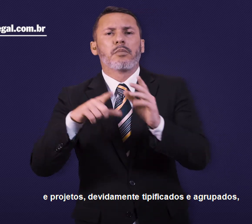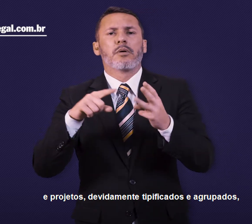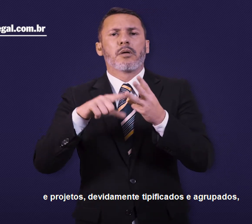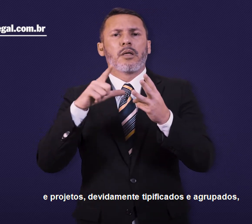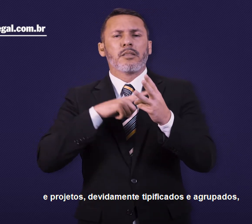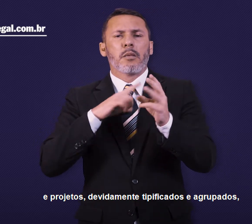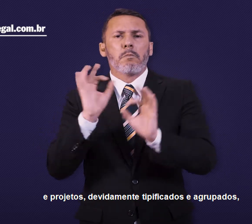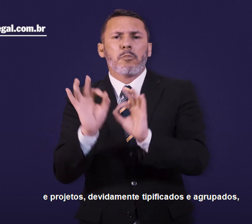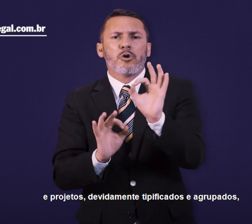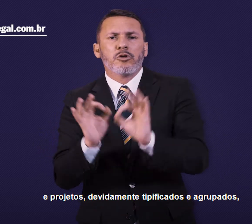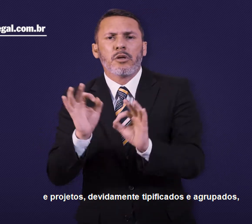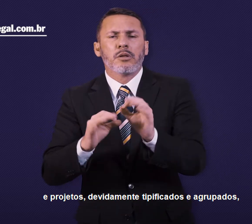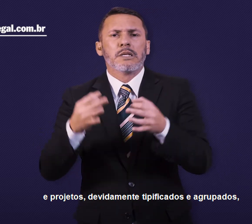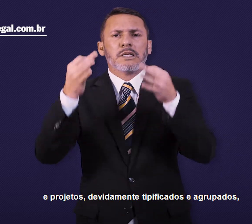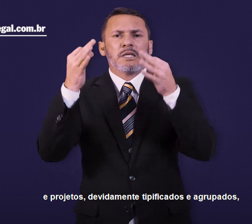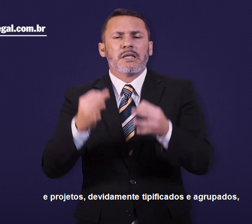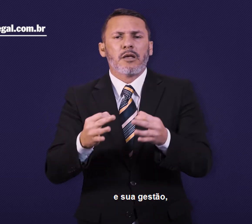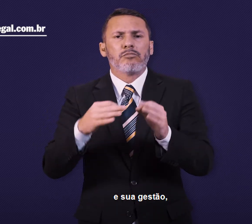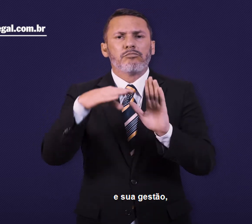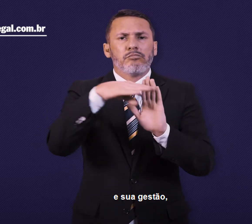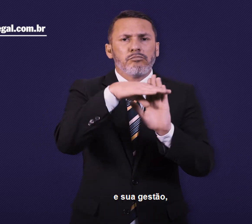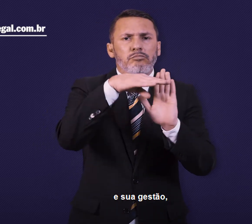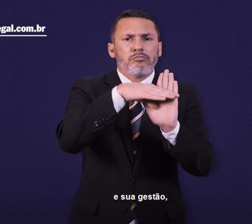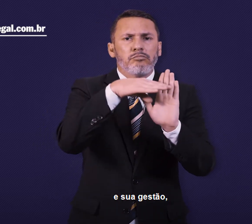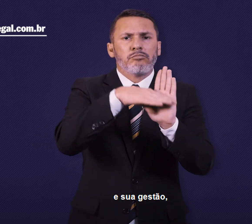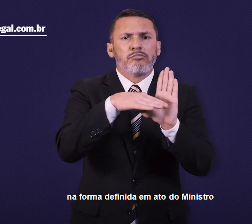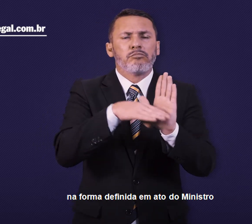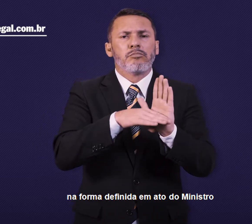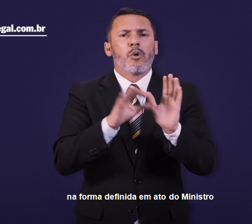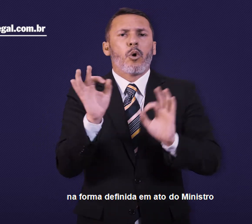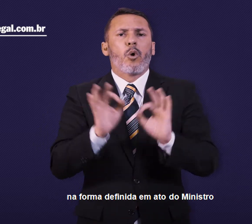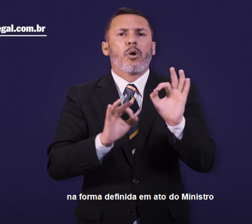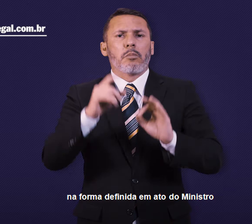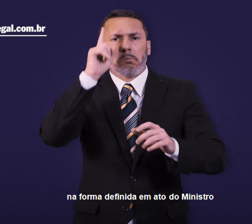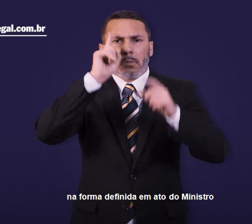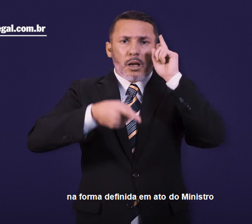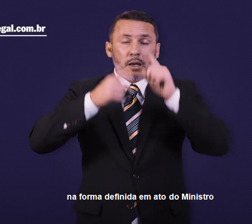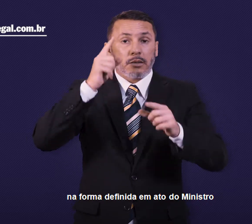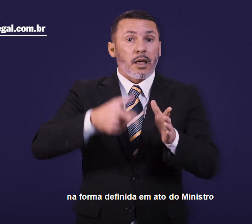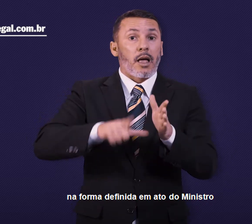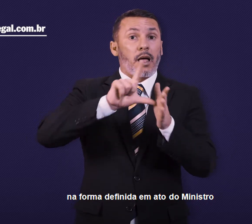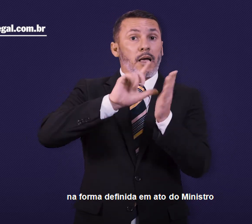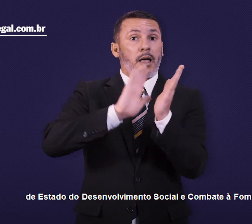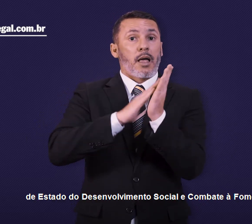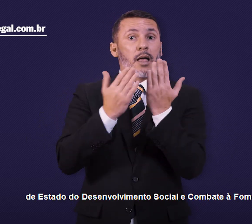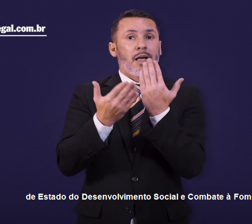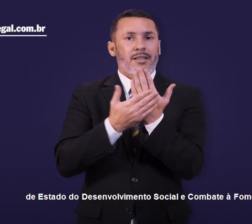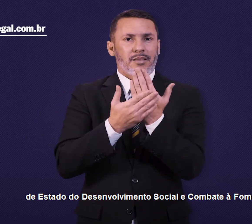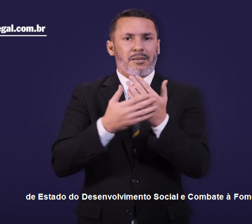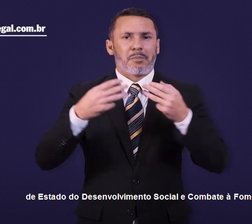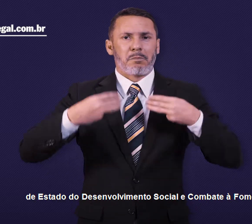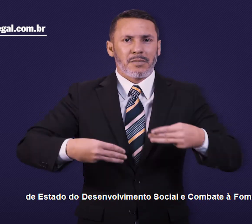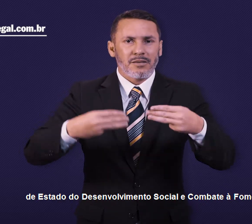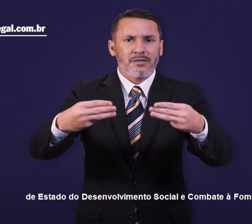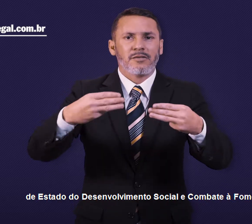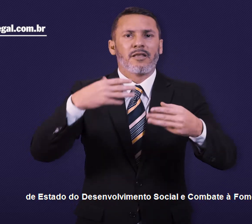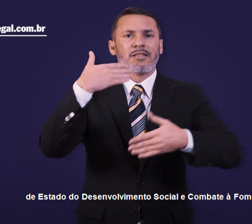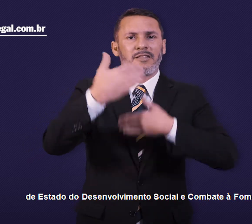devidamente tipificados e agrupados e sua gestão, na forma definida em ato do Ministro de Estado do Desenvolvimento Social